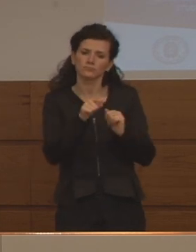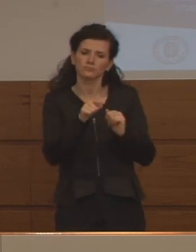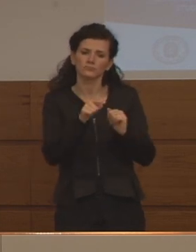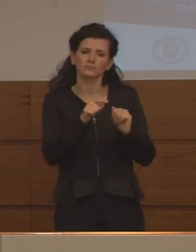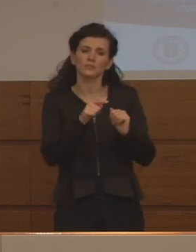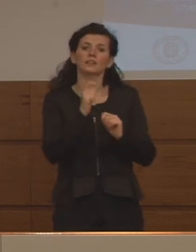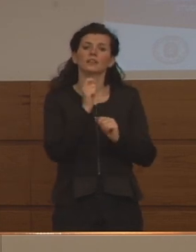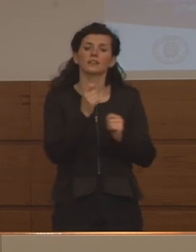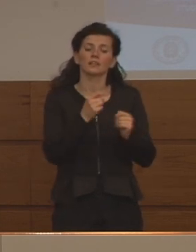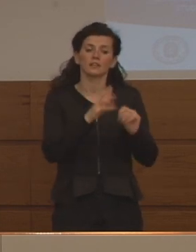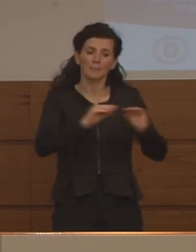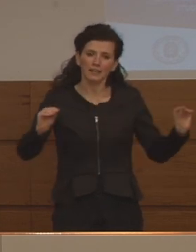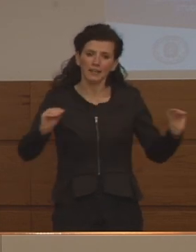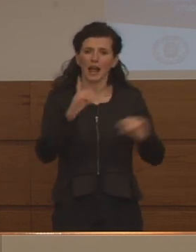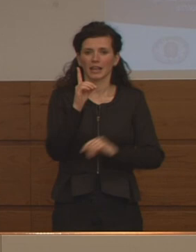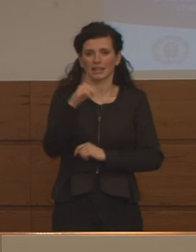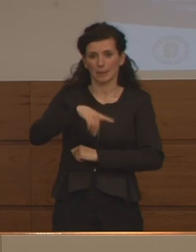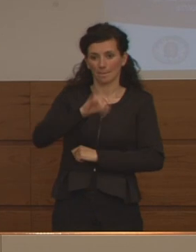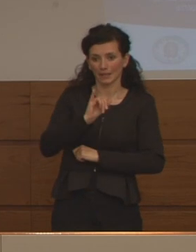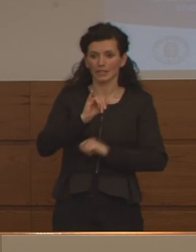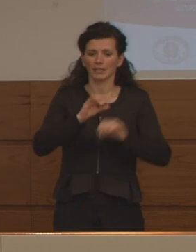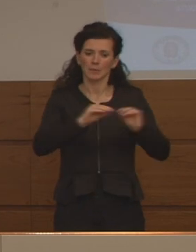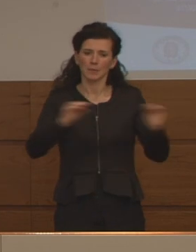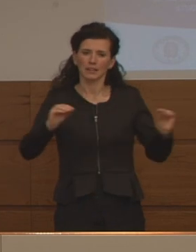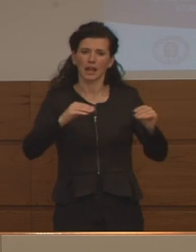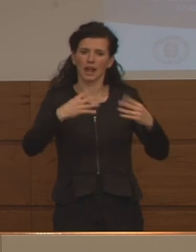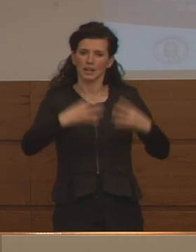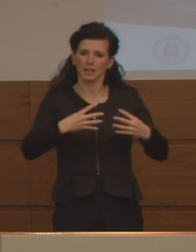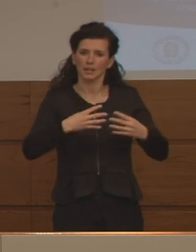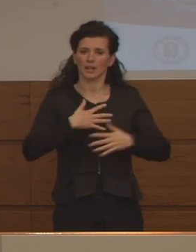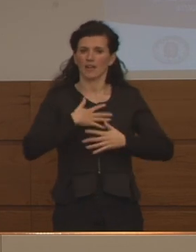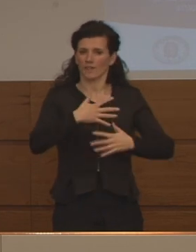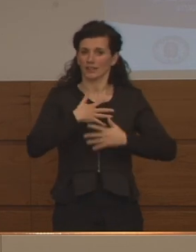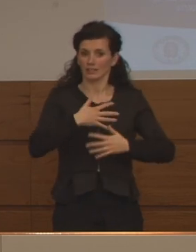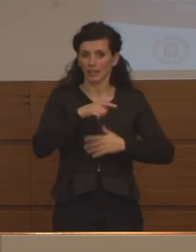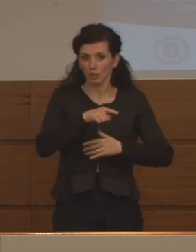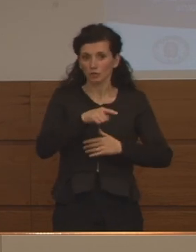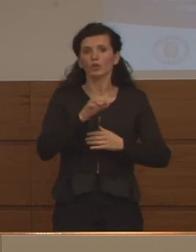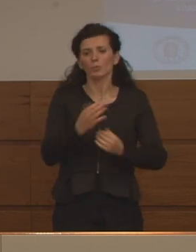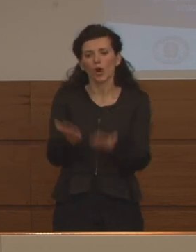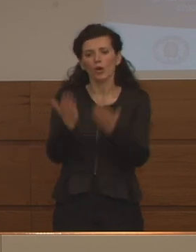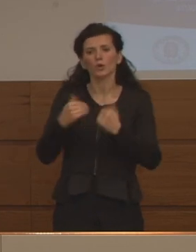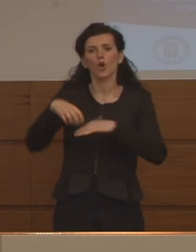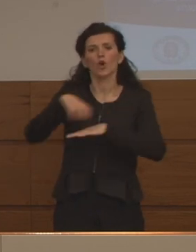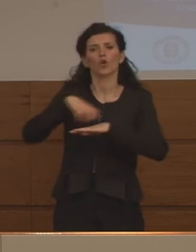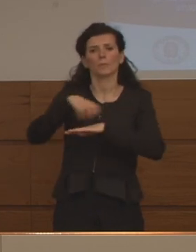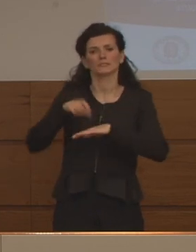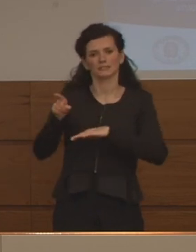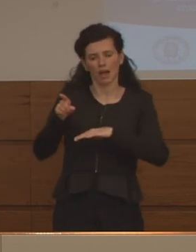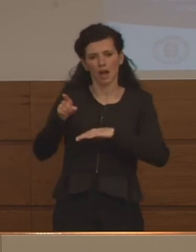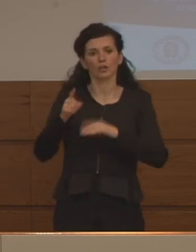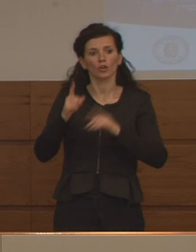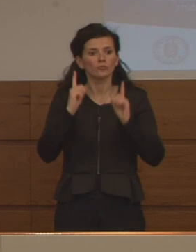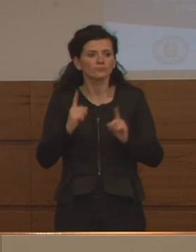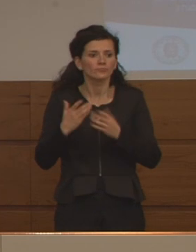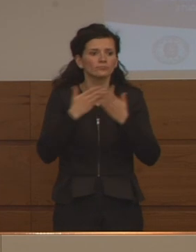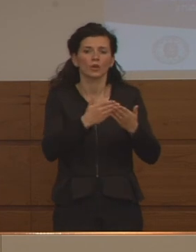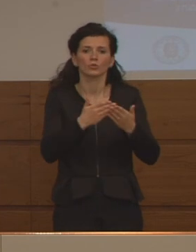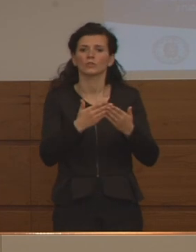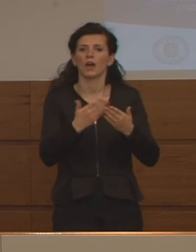dp e ventilatori che sono stati acquisiti dal commissario per il superamento dell'emergenza